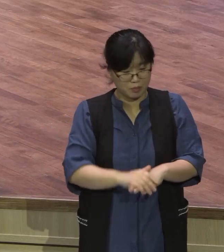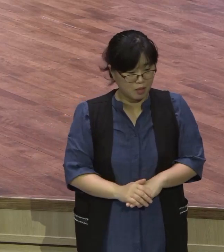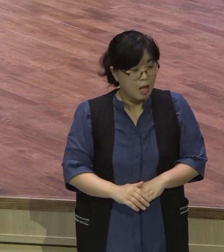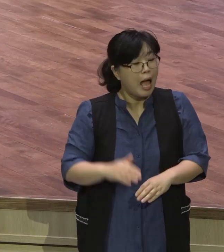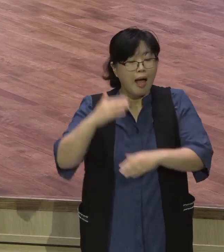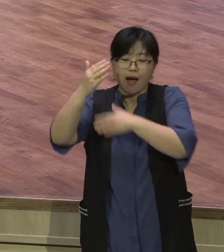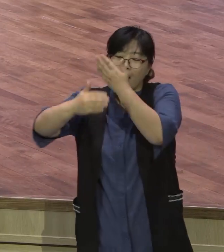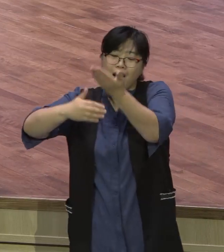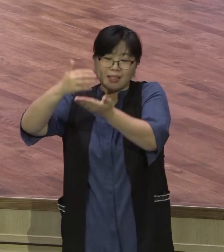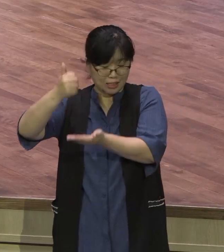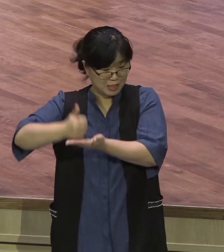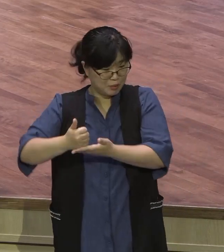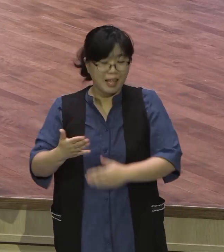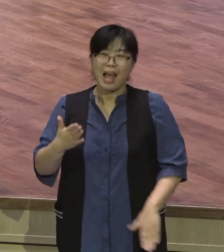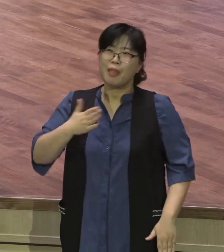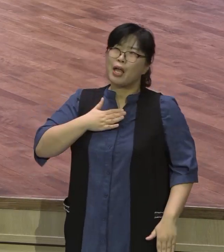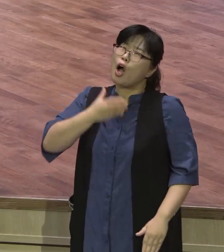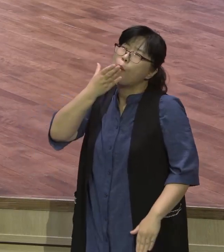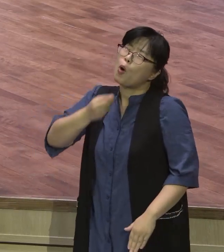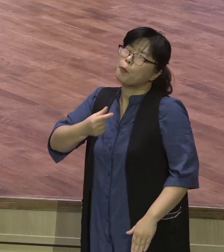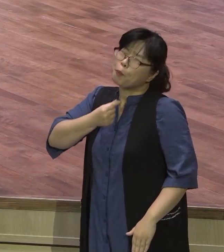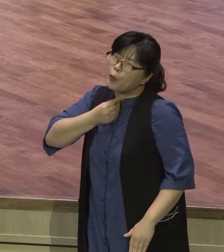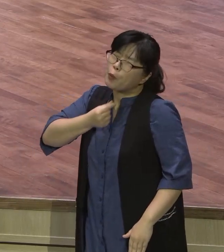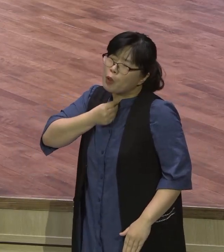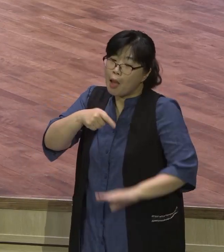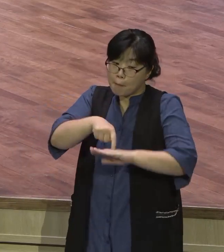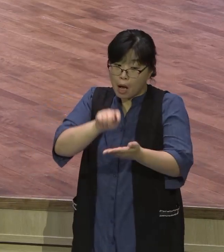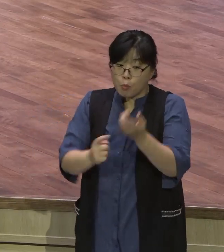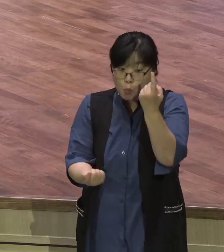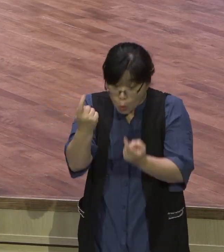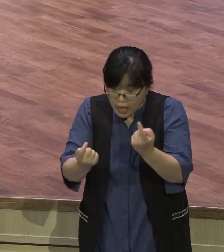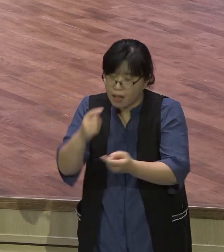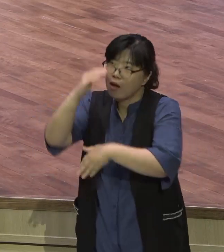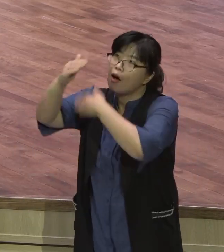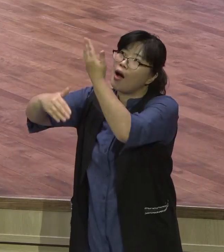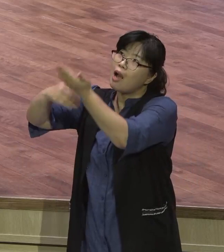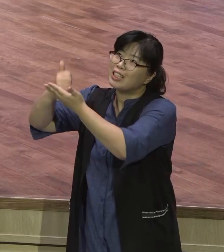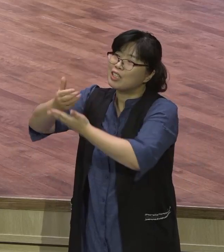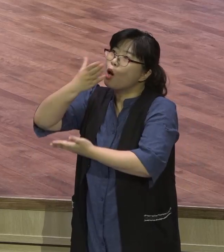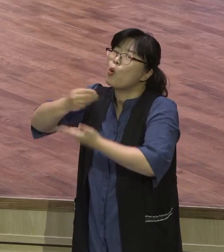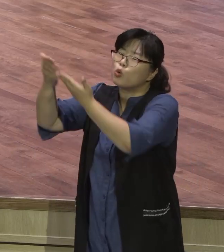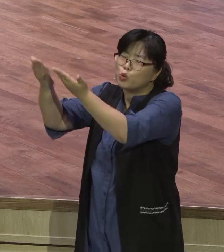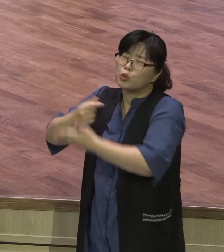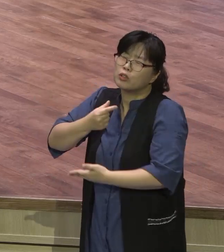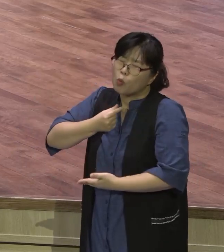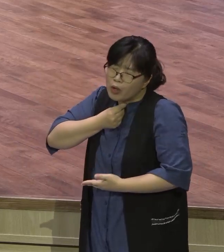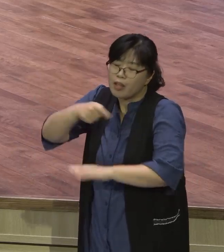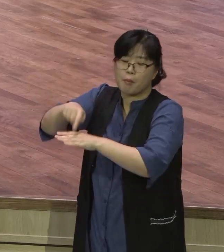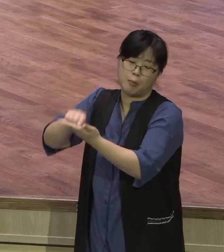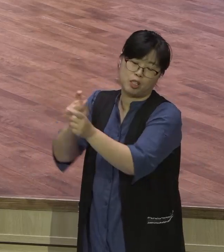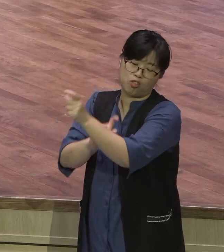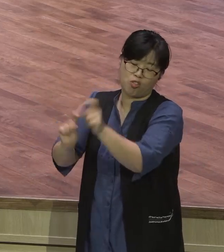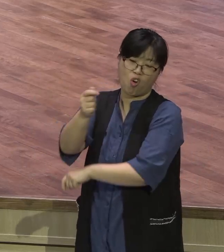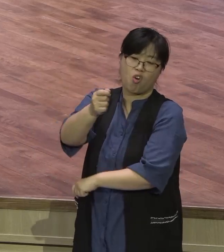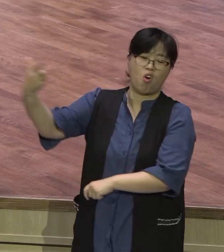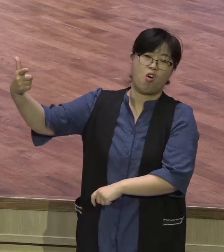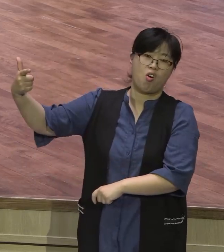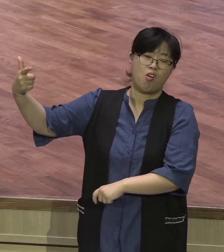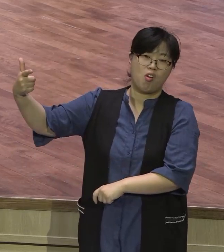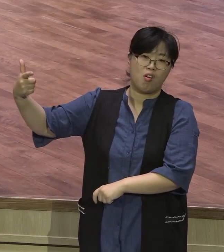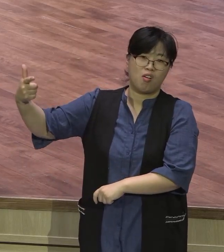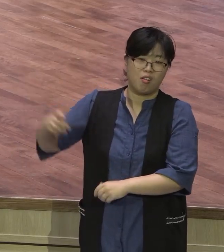하나님이 우리에게 하늘 복을 여지자 마음껏 축복해 주시는 분이 우리가 구하거나 생각하는 것 그것보다